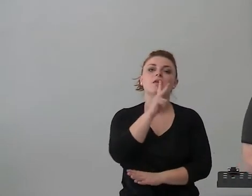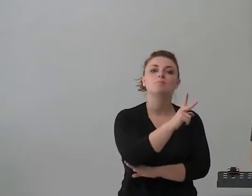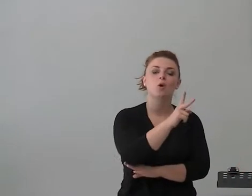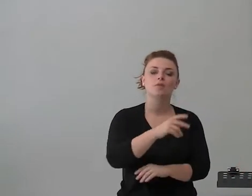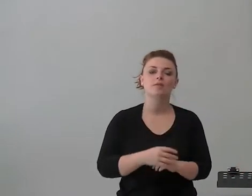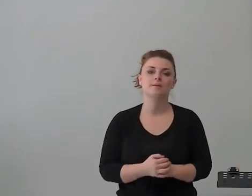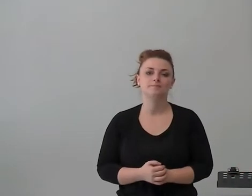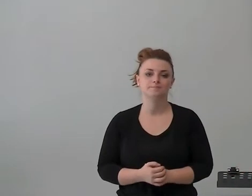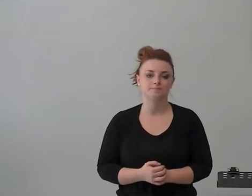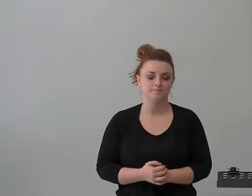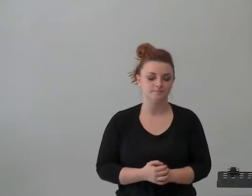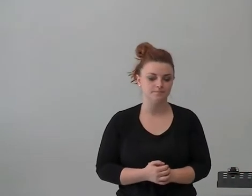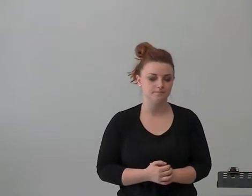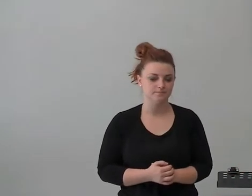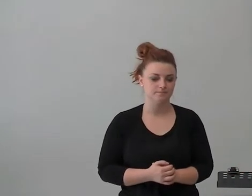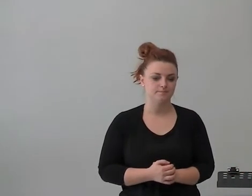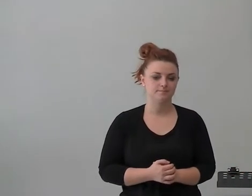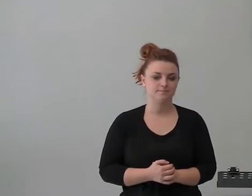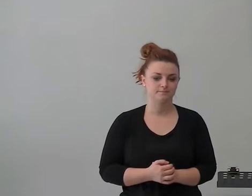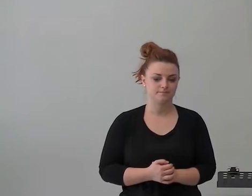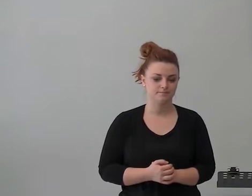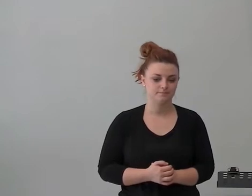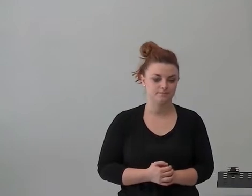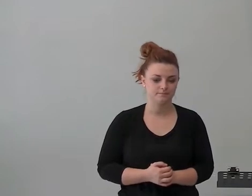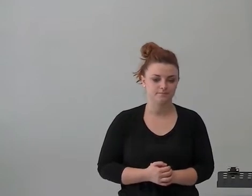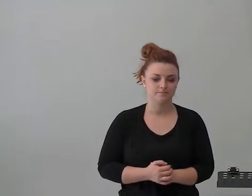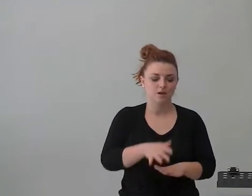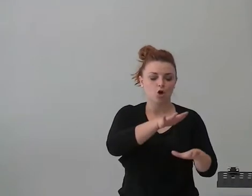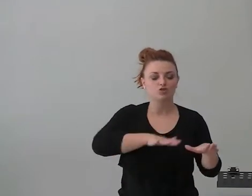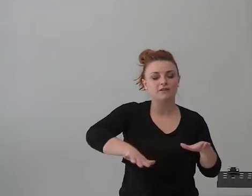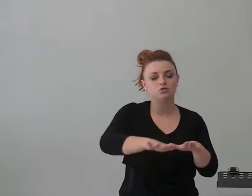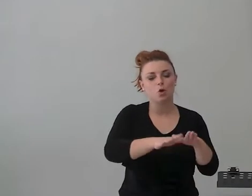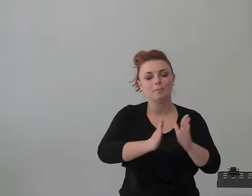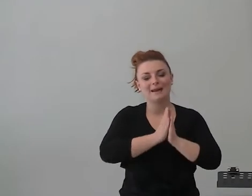nostro contesto della preghiera, della fede.